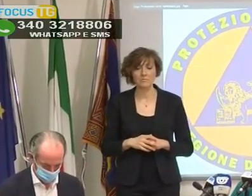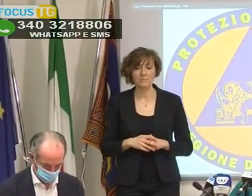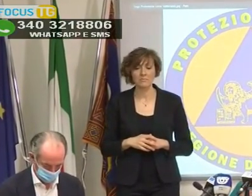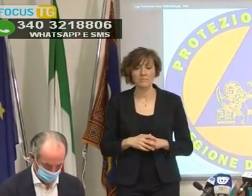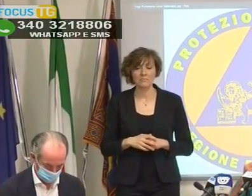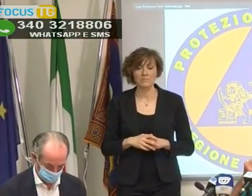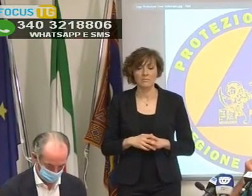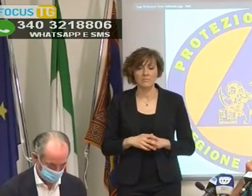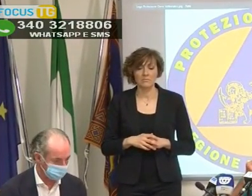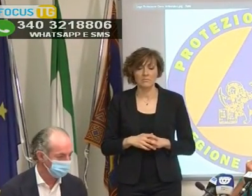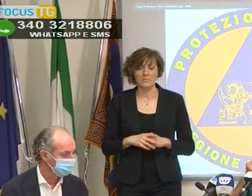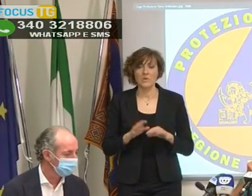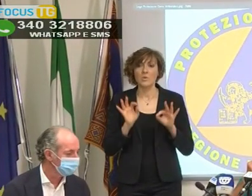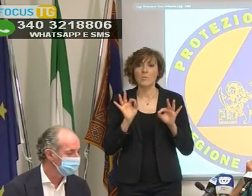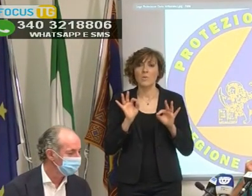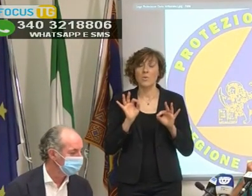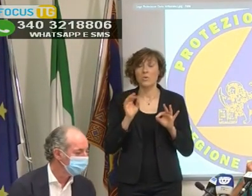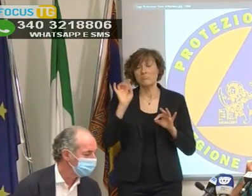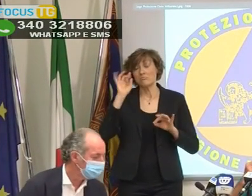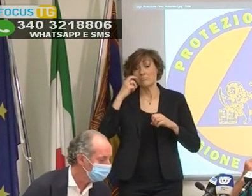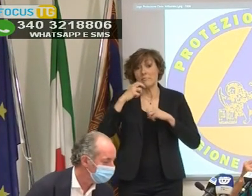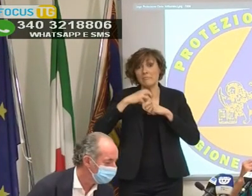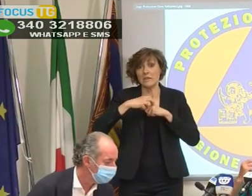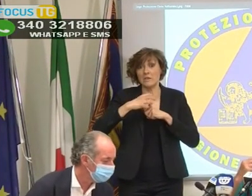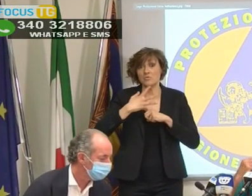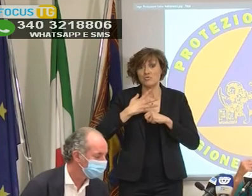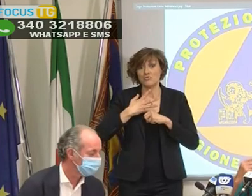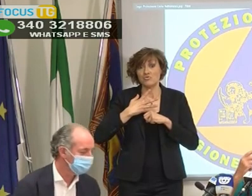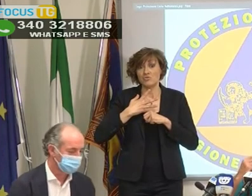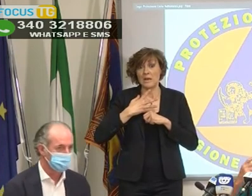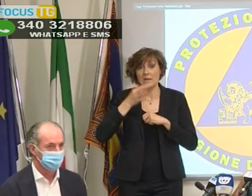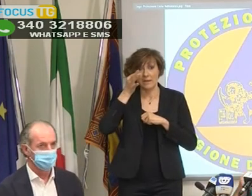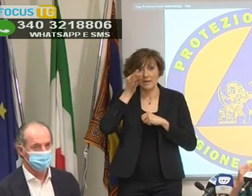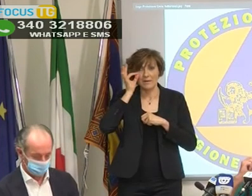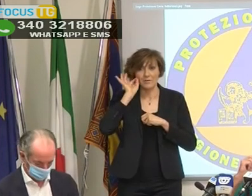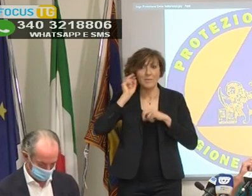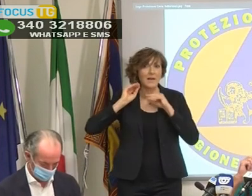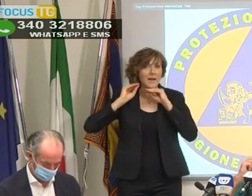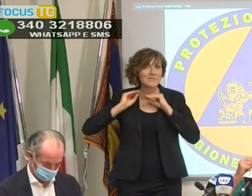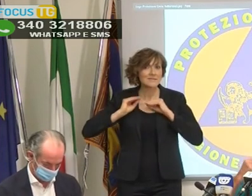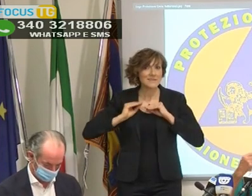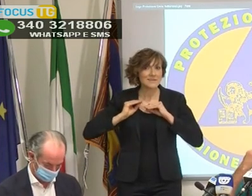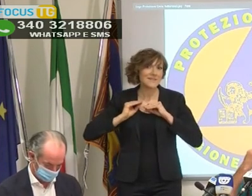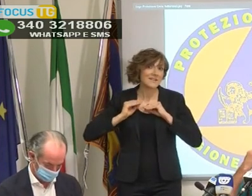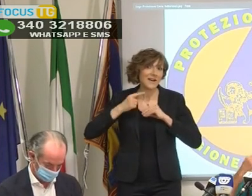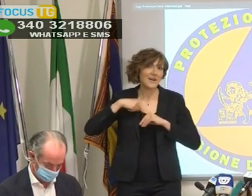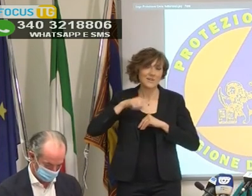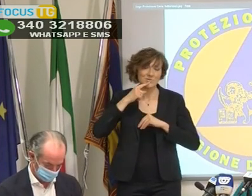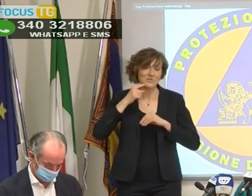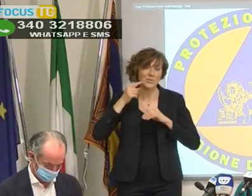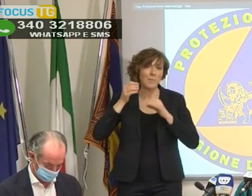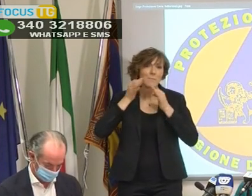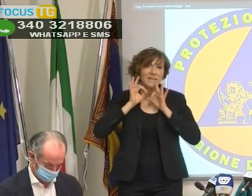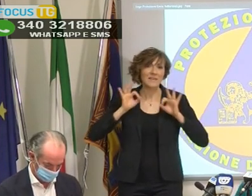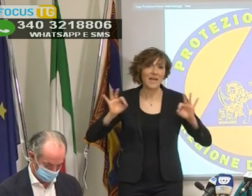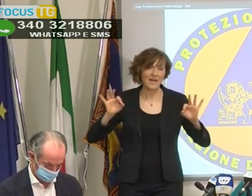praticamente va a prendere l'ipotetico virus nella cosiddetta cantina che noi chiamiamo dei batteri dietro